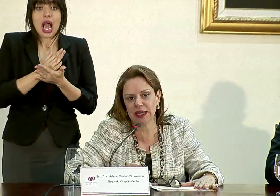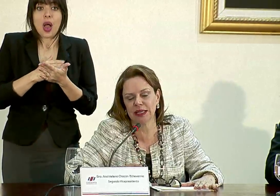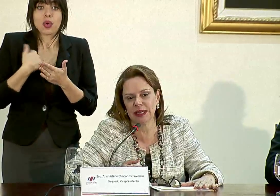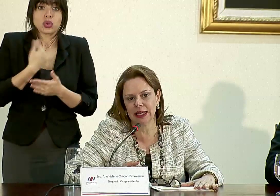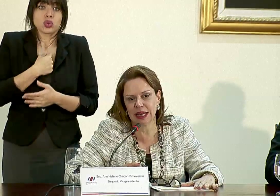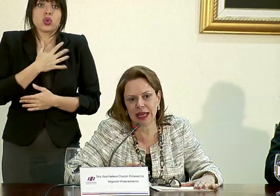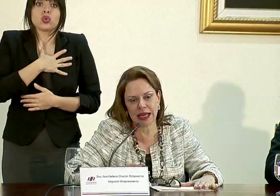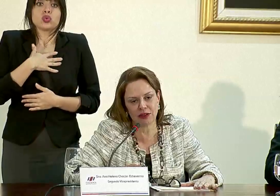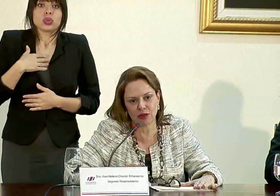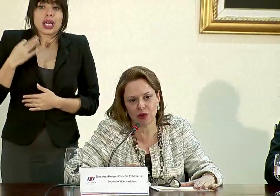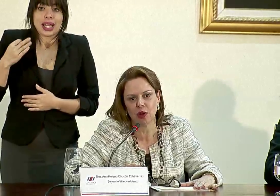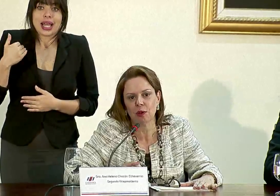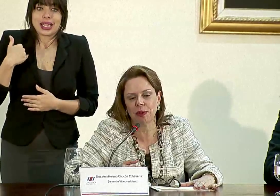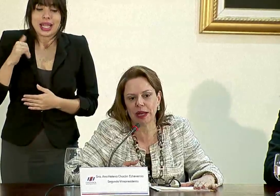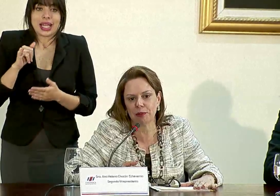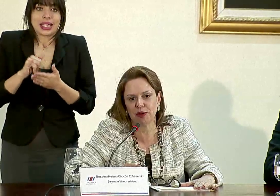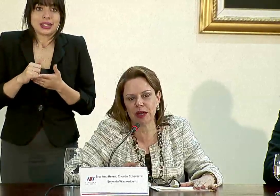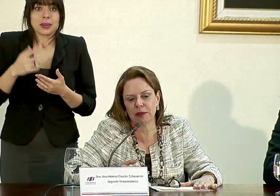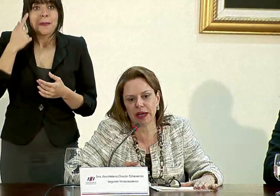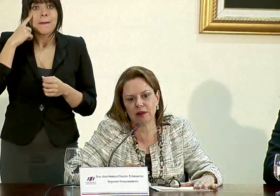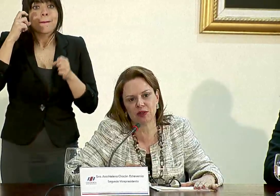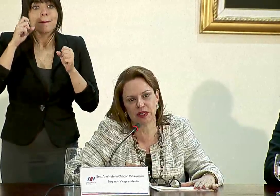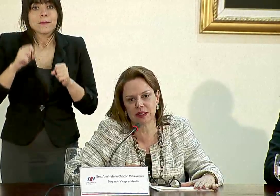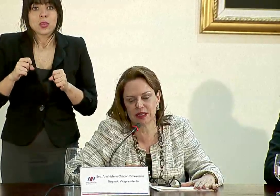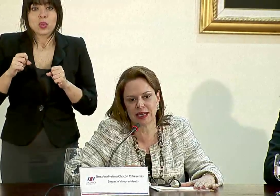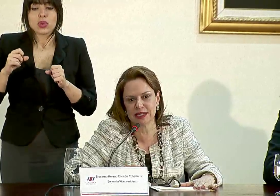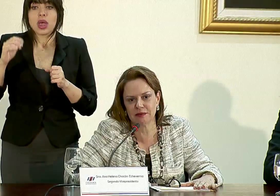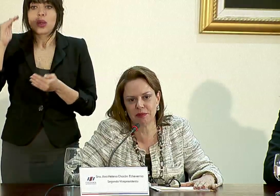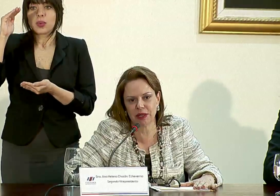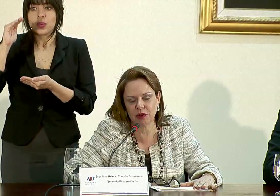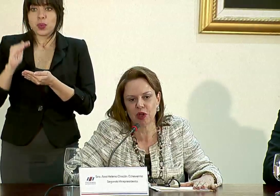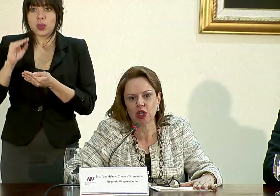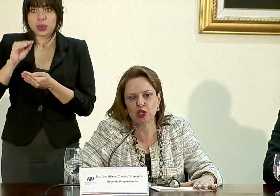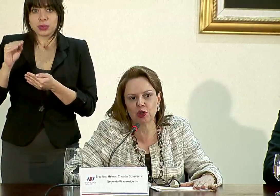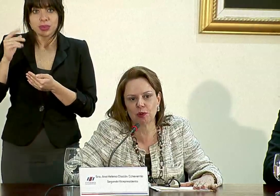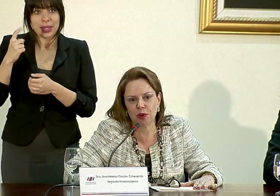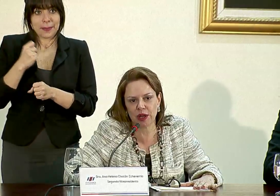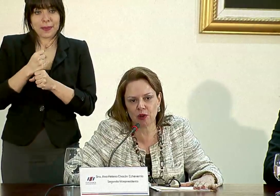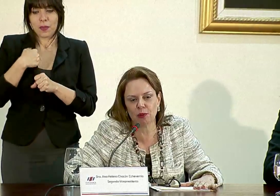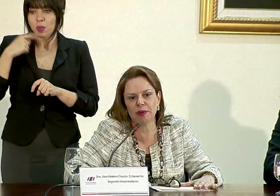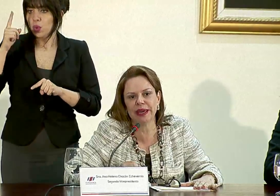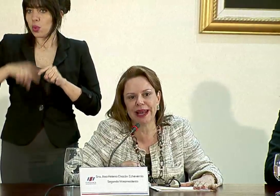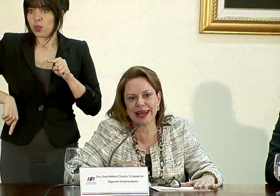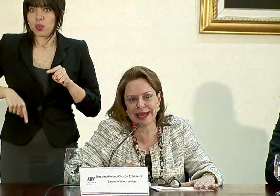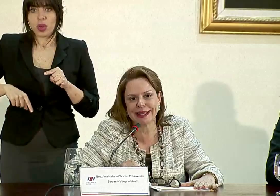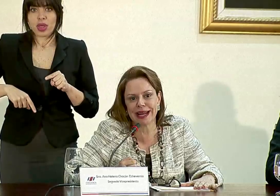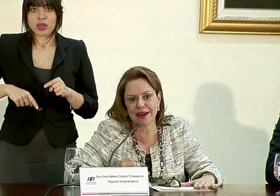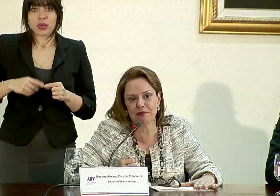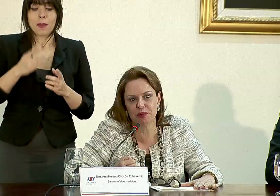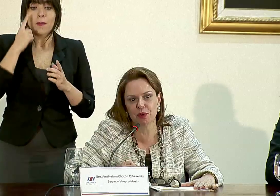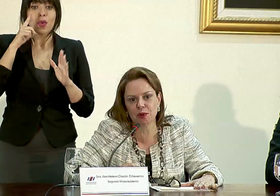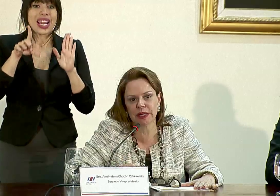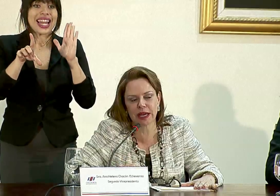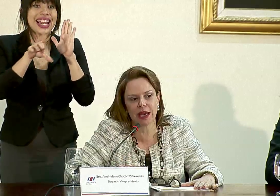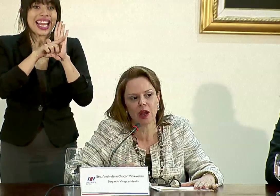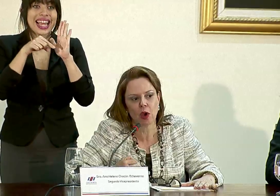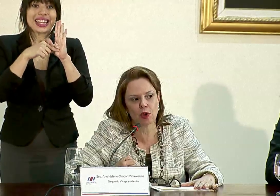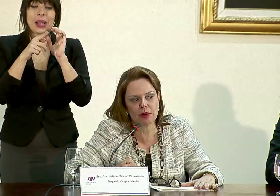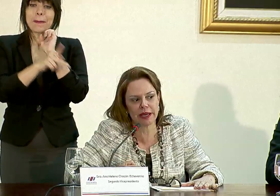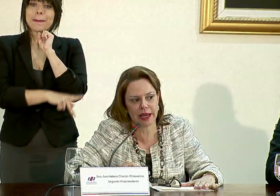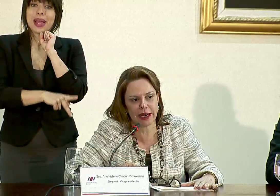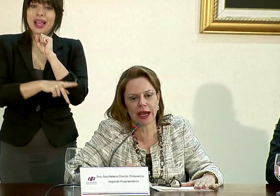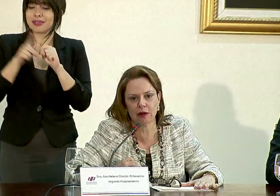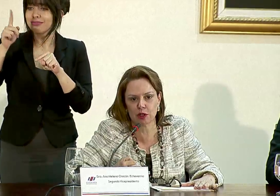gustaría tener eso para poder bajar los síntesis de desempleo yo no puedo vía ley de la república